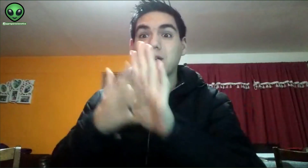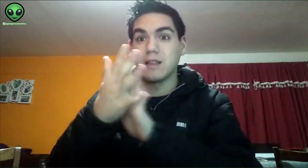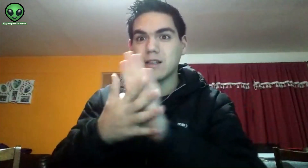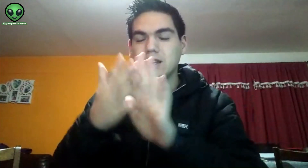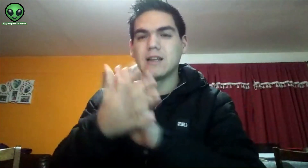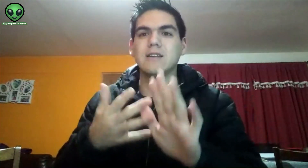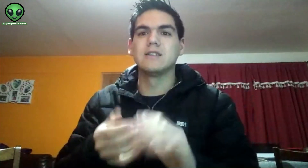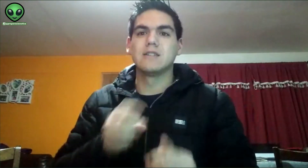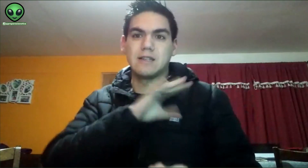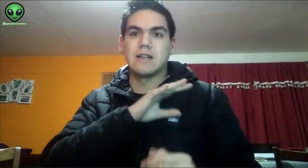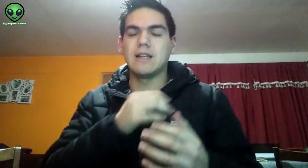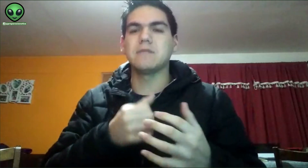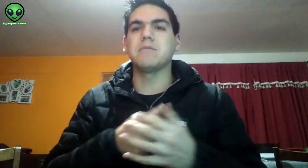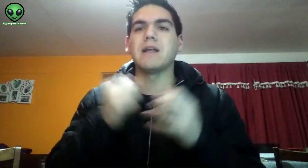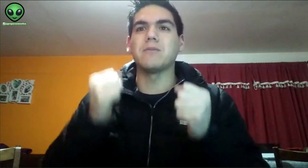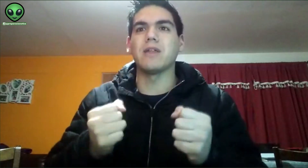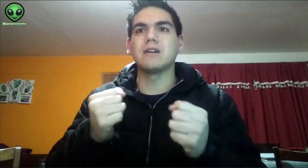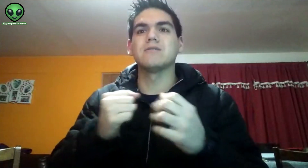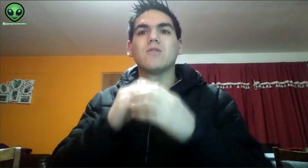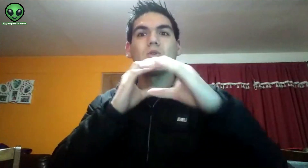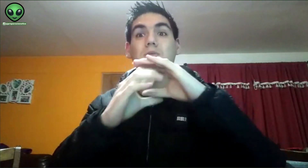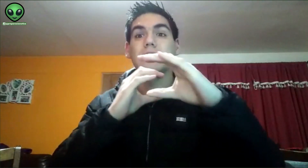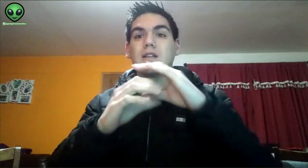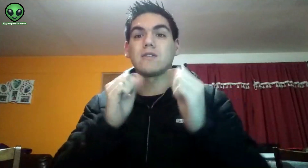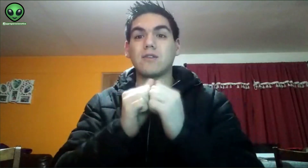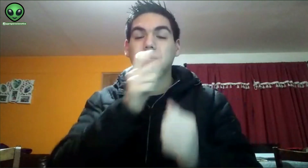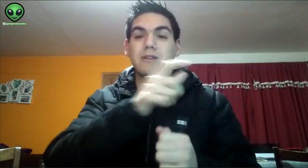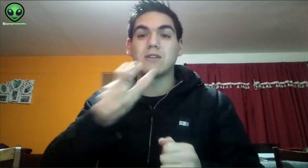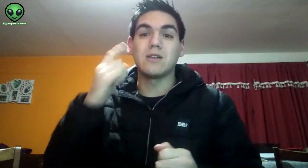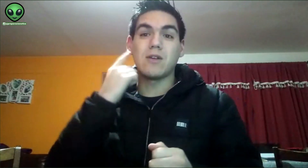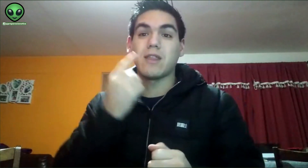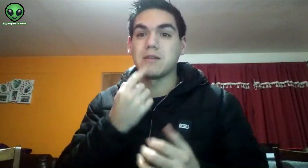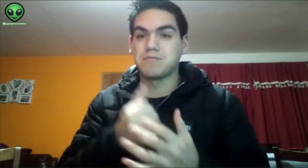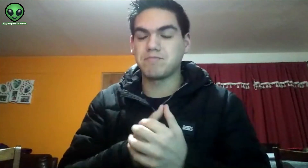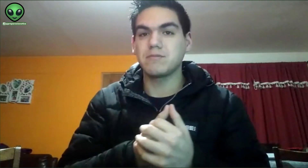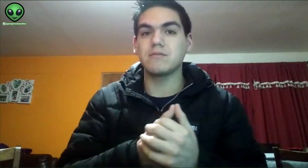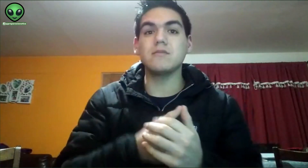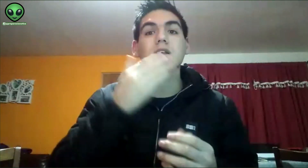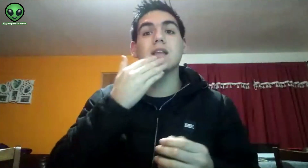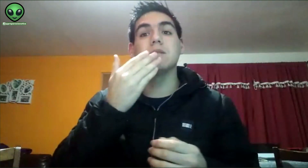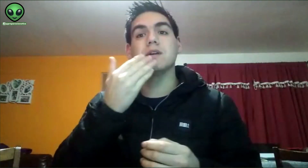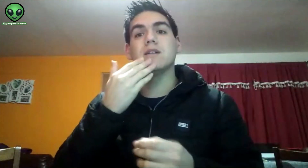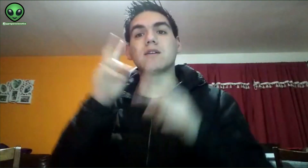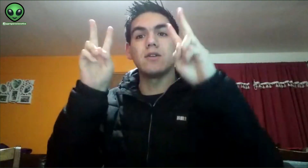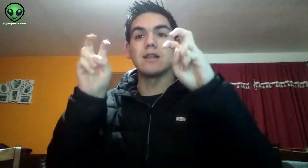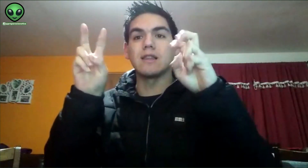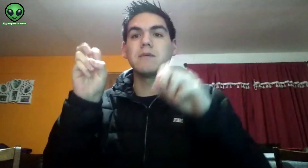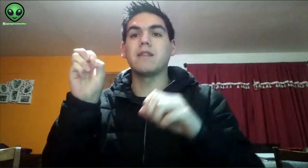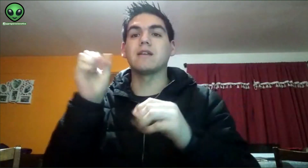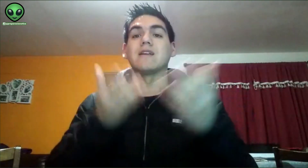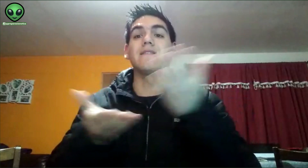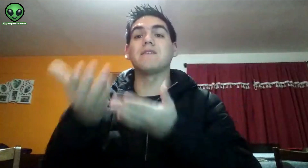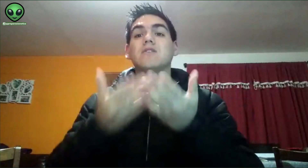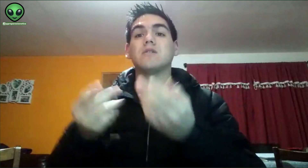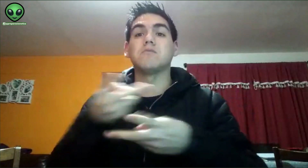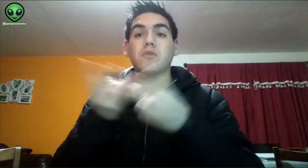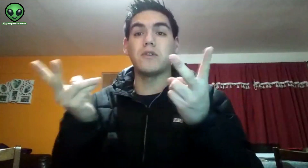de señas chilena para poder comunicarse con la persona sorda. También con el tema de servicios